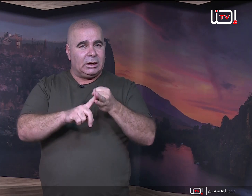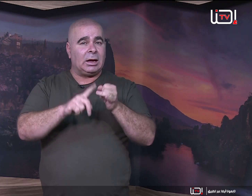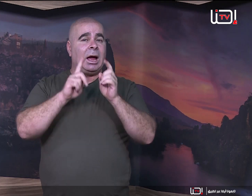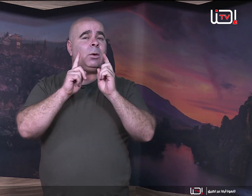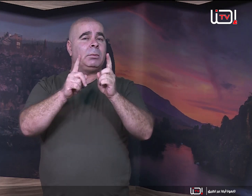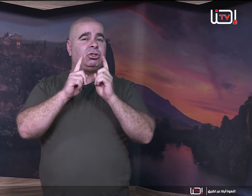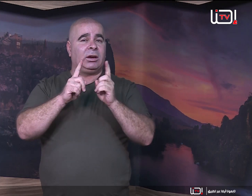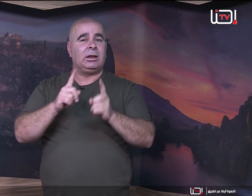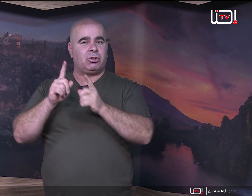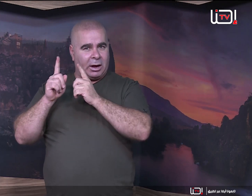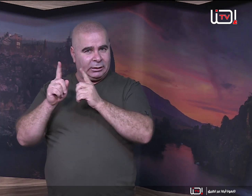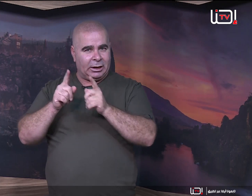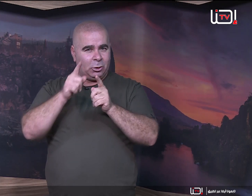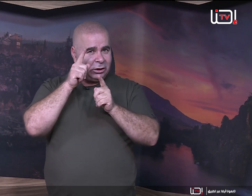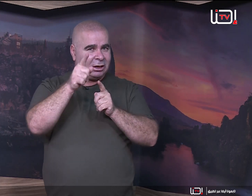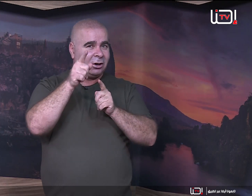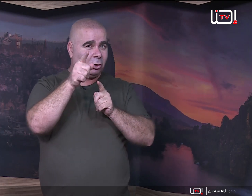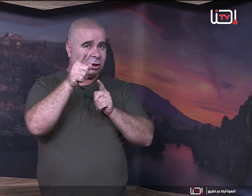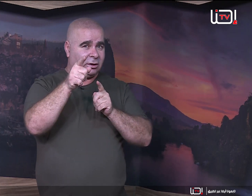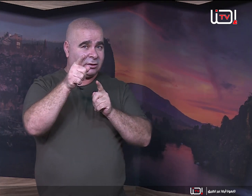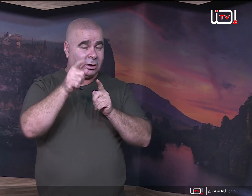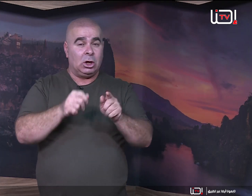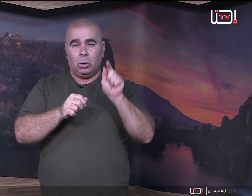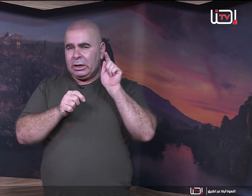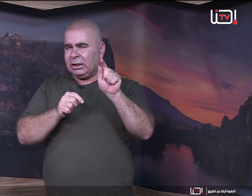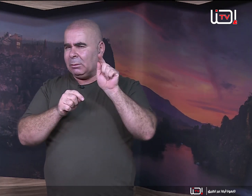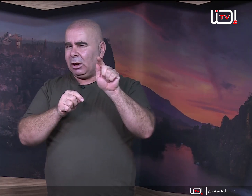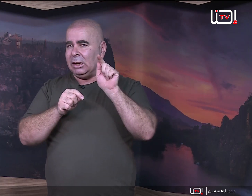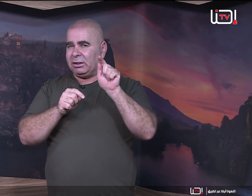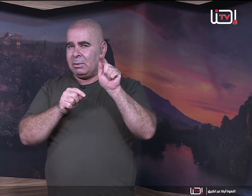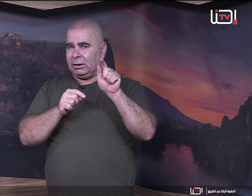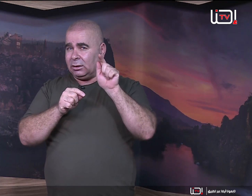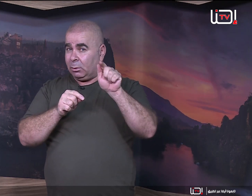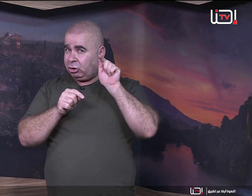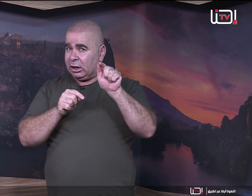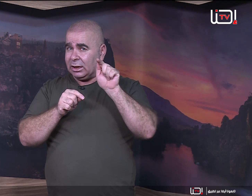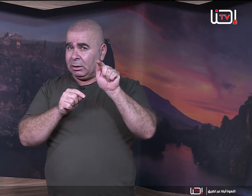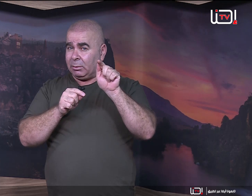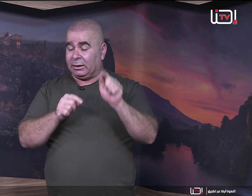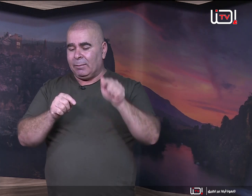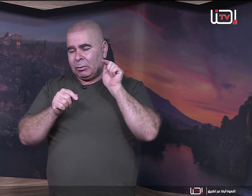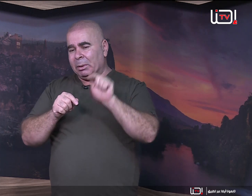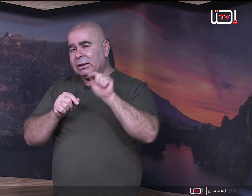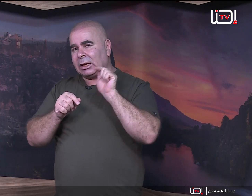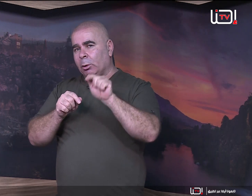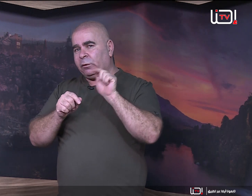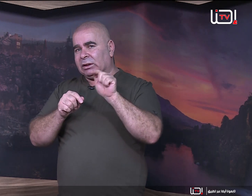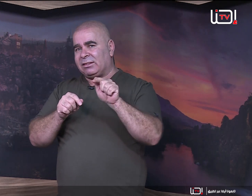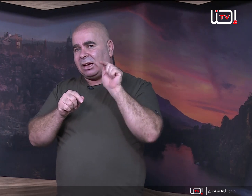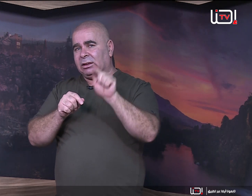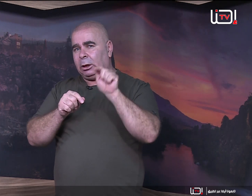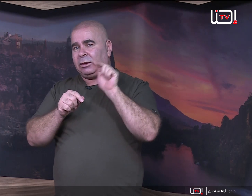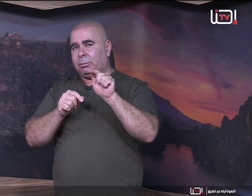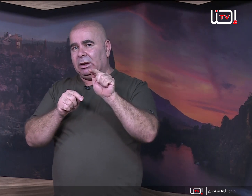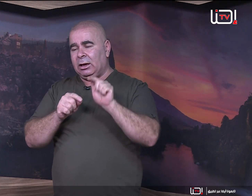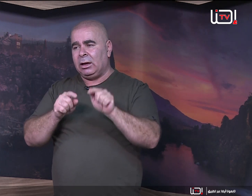وبنتك الك حاول ما تشارك مع حدا لانه انت اللي راح يوجعك راسك وانت المراه اللي بتسمعني بوجه لك كلمه كمان بنتك بغرفتها